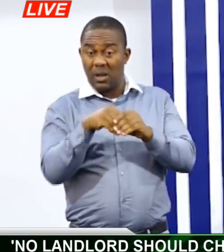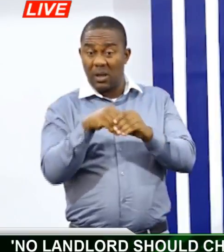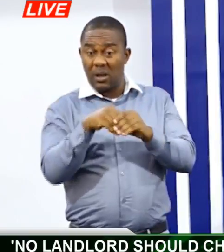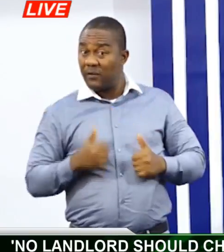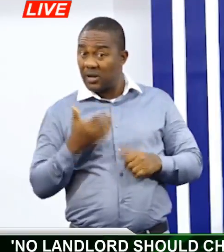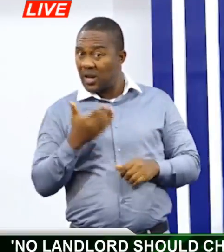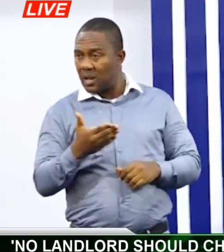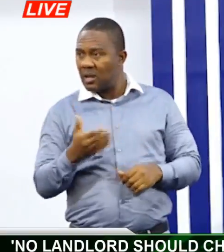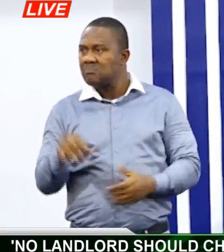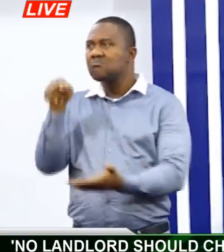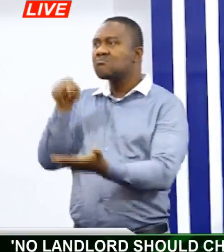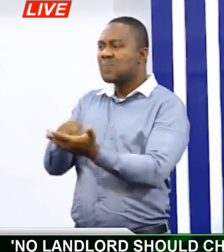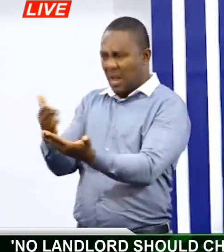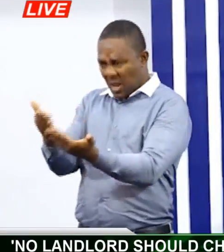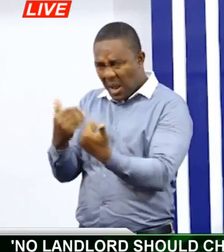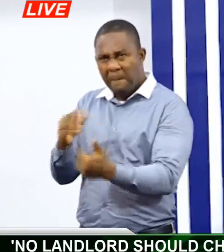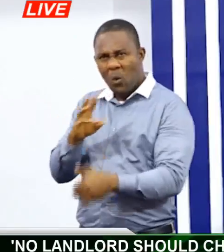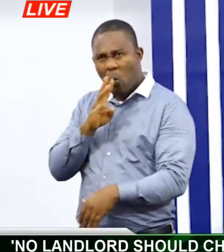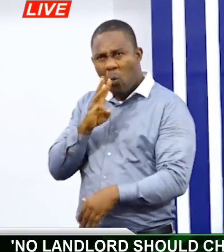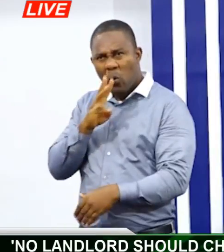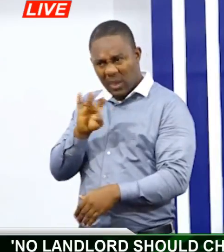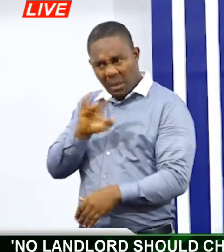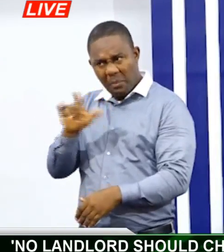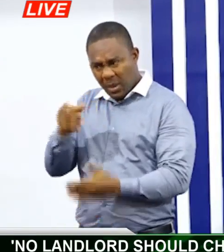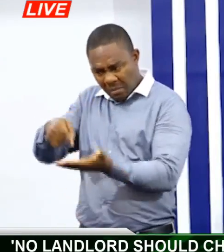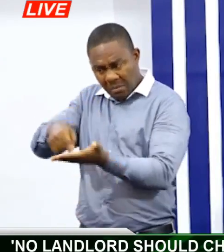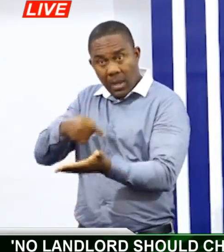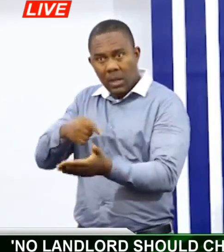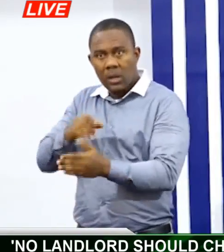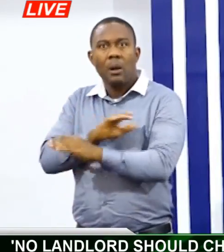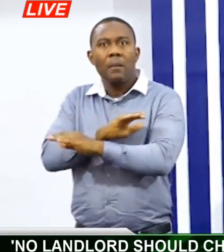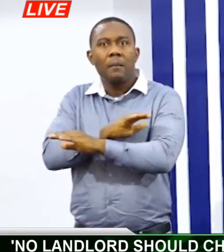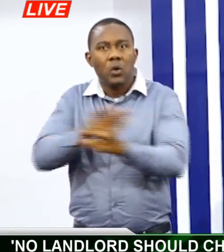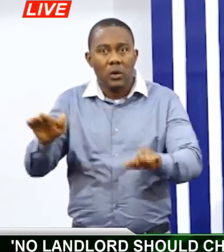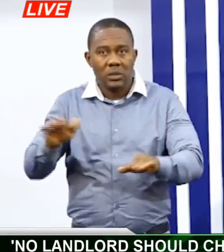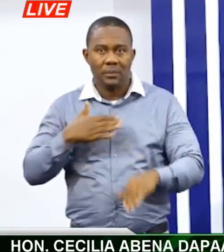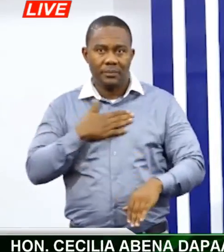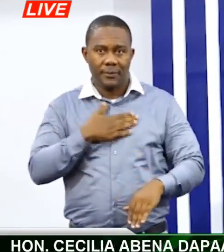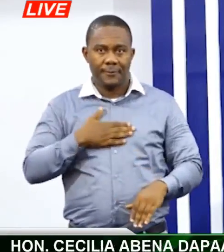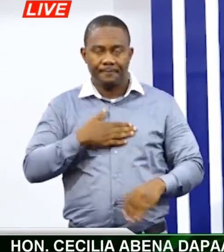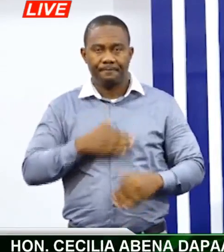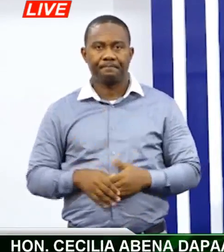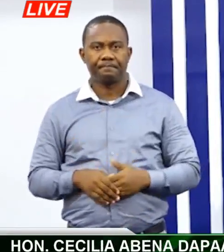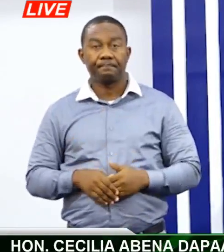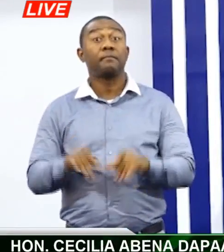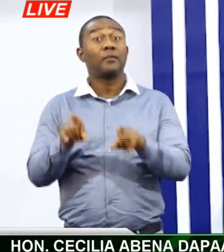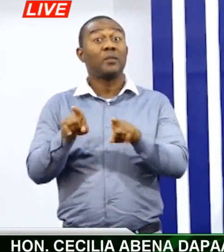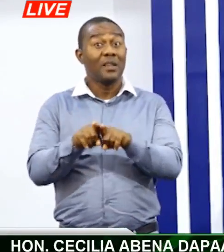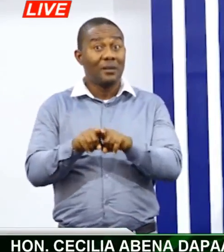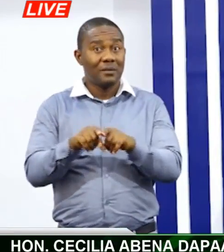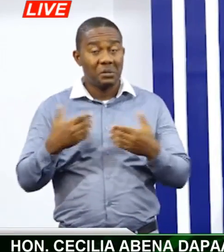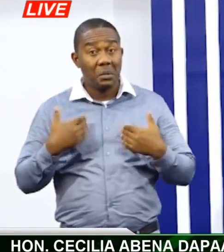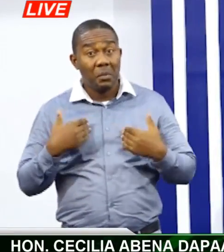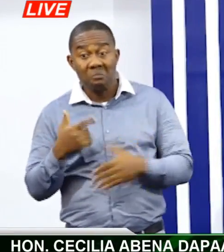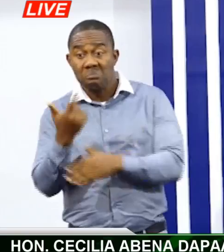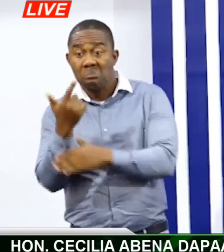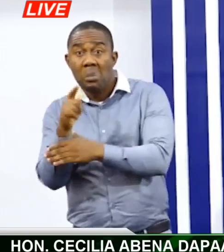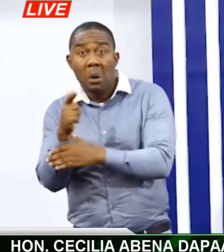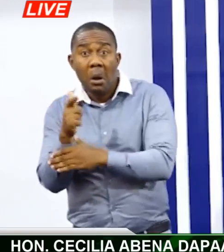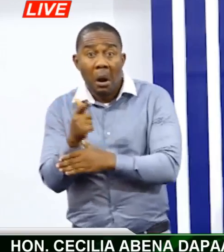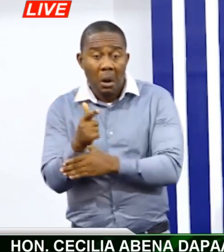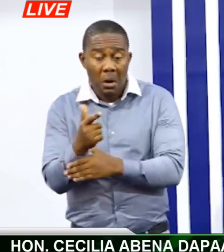sika e na me san ka biem se yenya yasa ye ye mfumfu abrofumfu